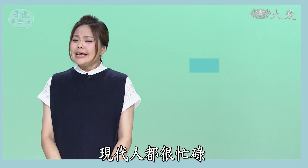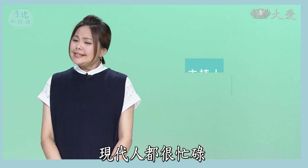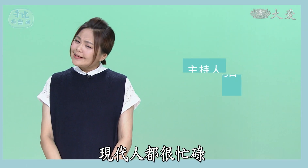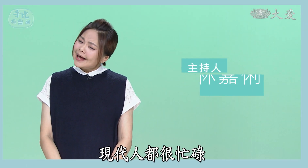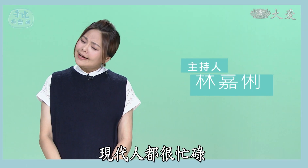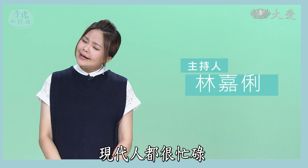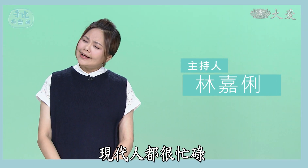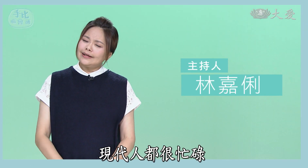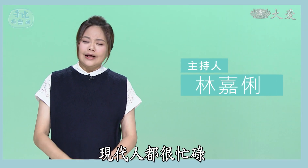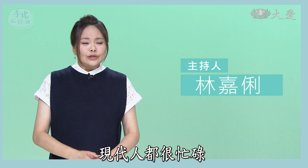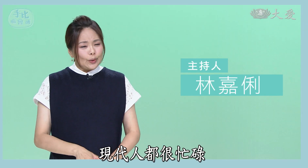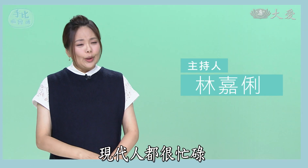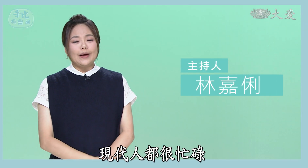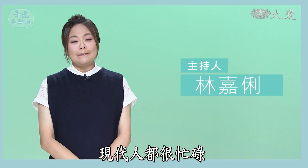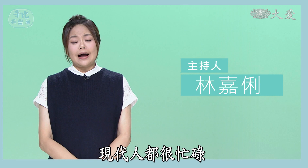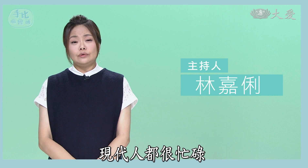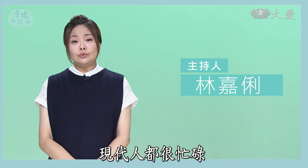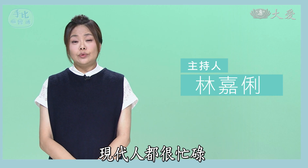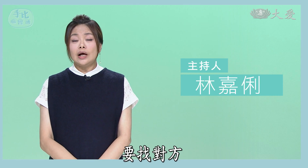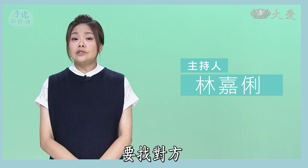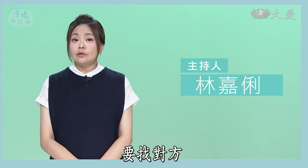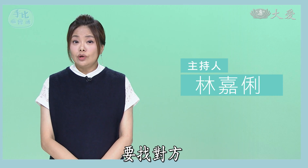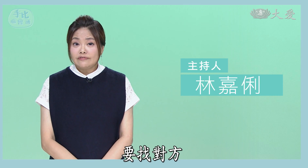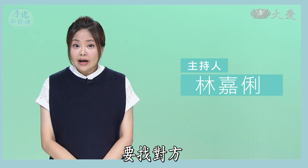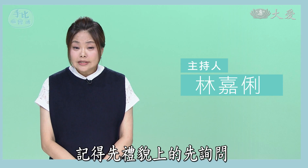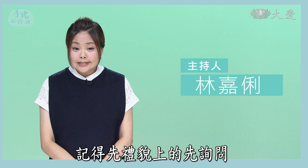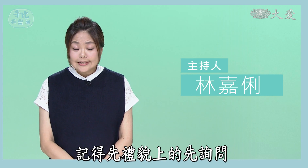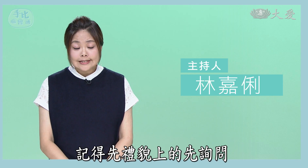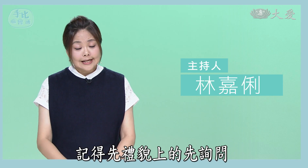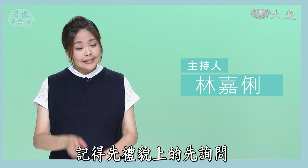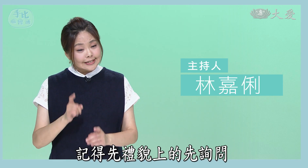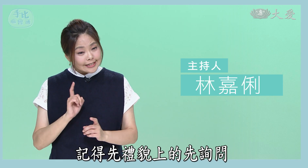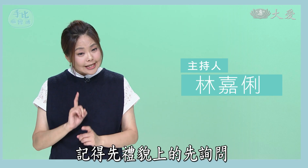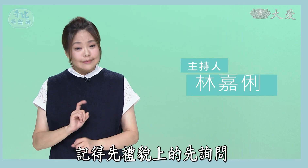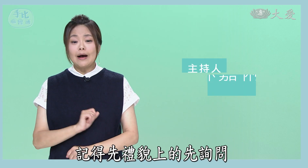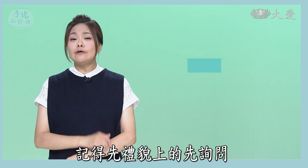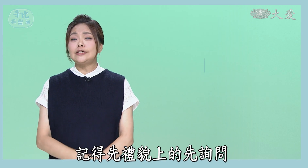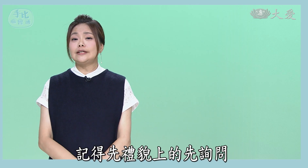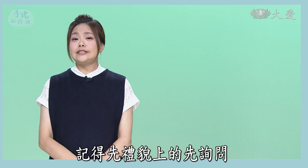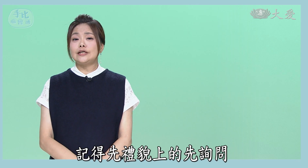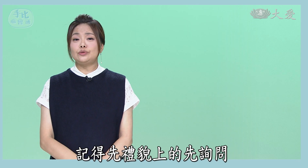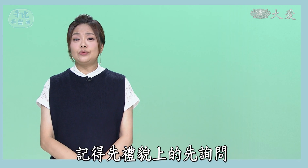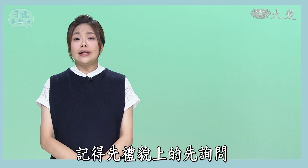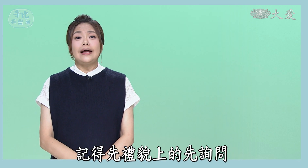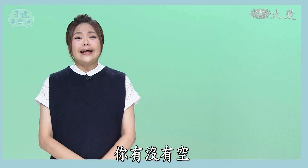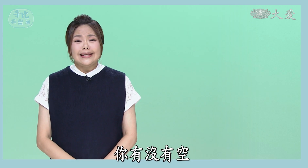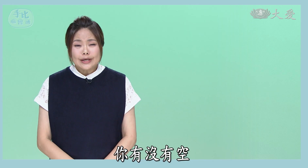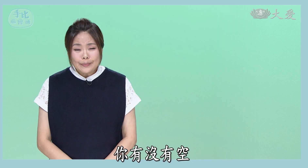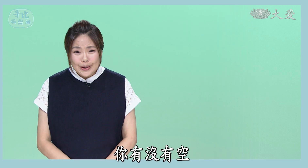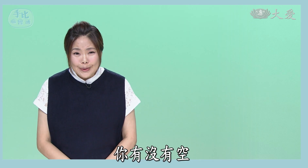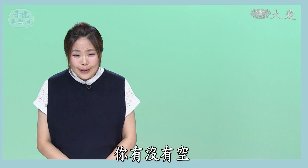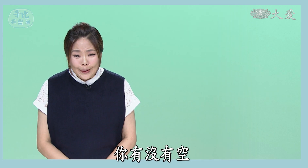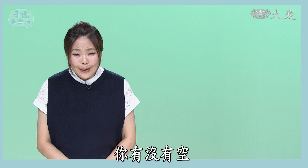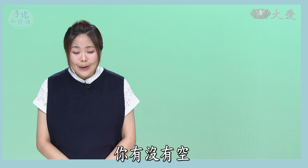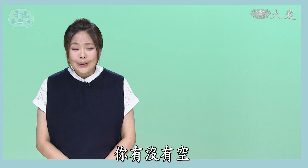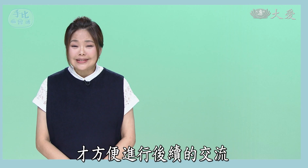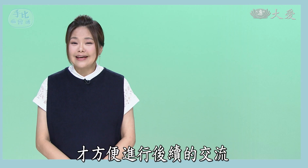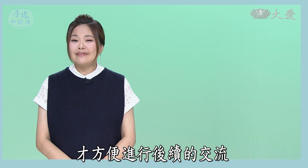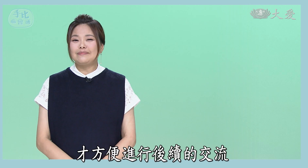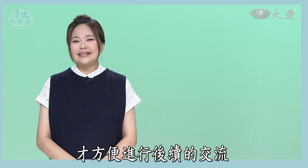现代人都很忙碌，要找对方记得先礼貌上的先询问你有没有空，才方便进